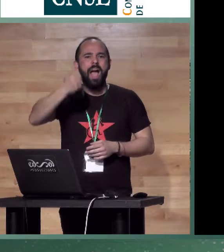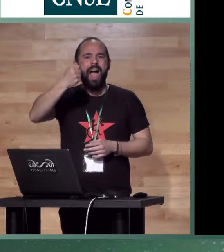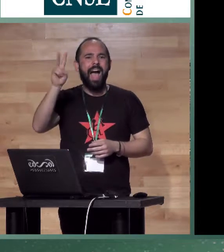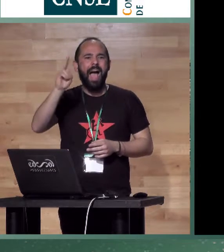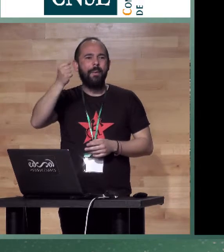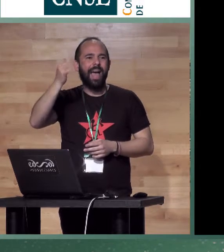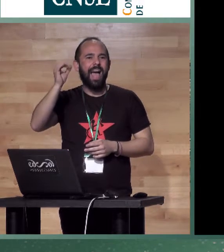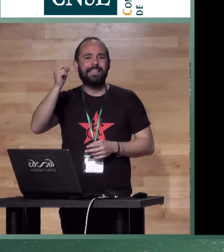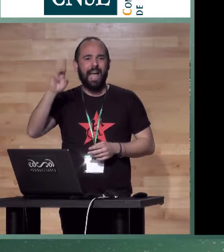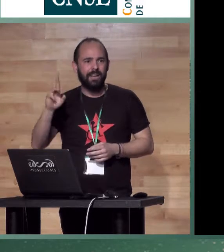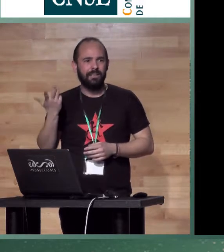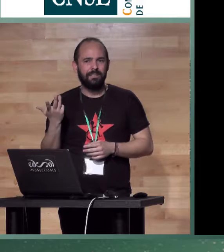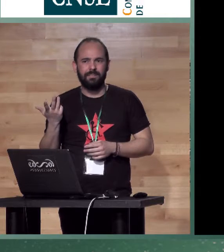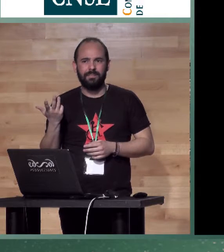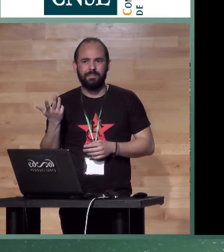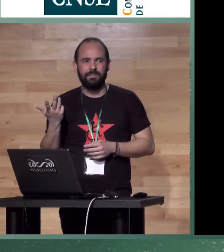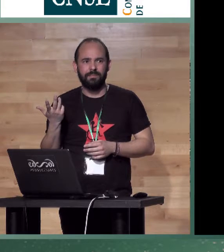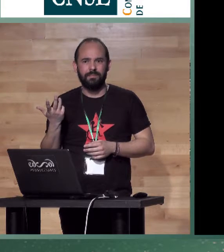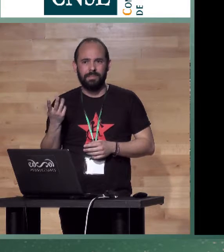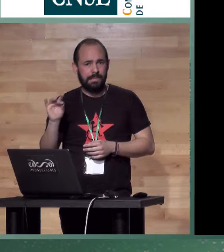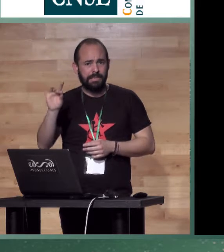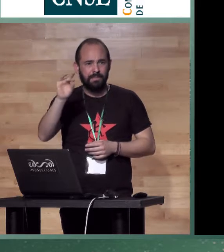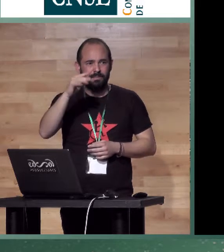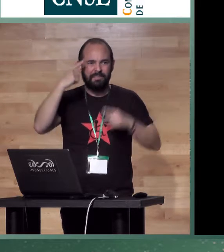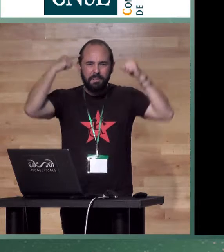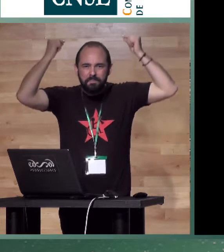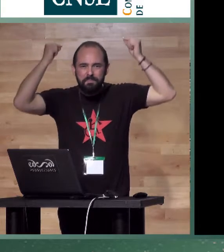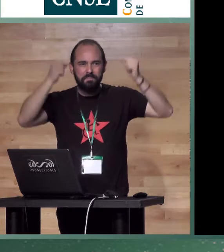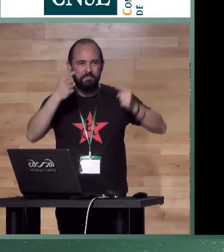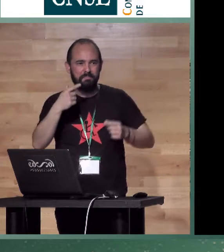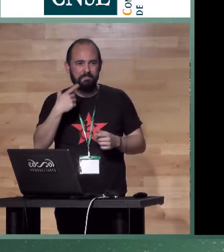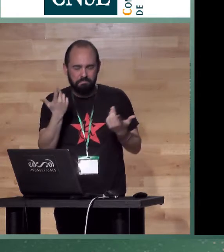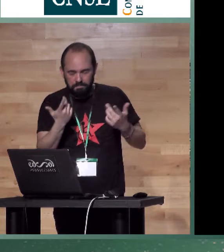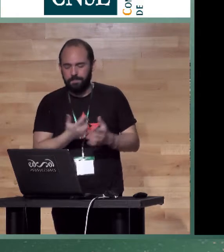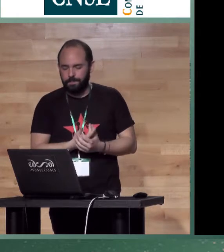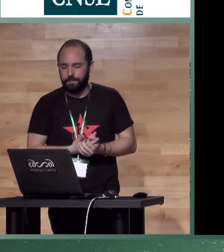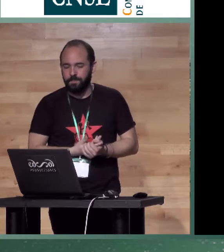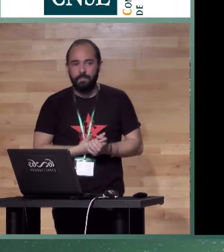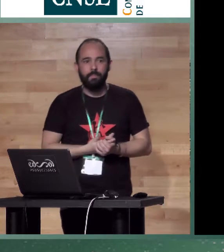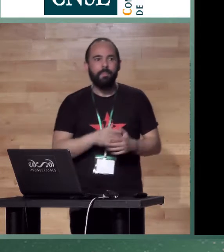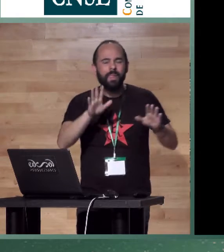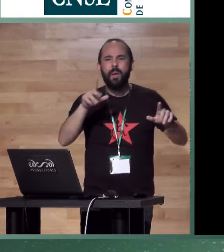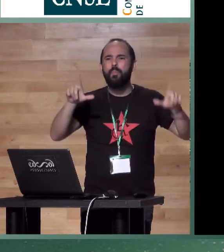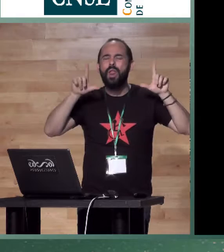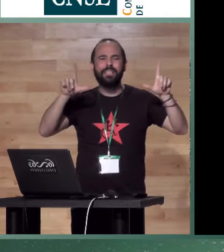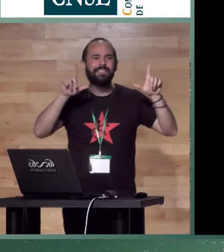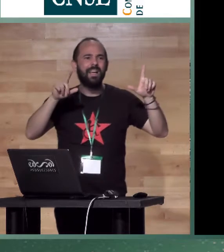En el guión, por ejemplo, cuando vosotros veis una película, Avatar, pongamos, ¿sabéis, no? Los de las orejas